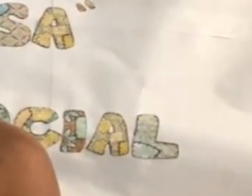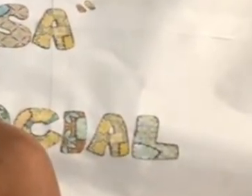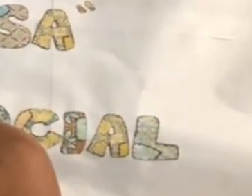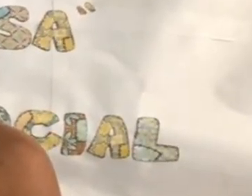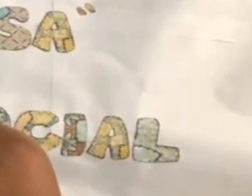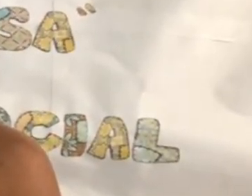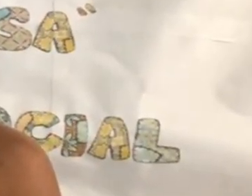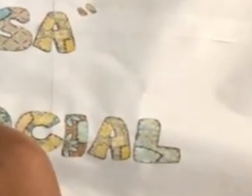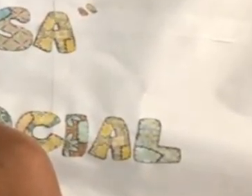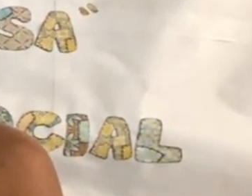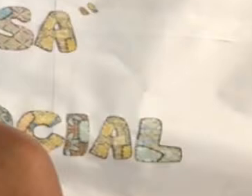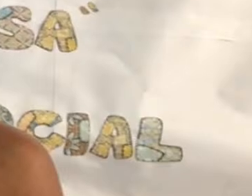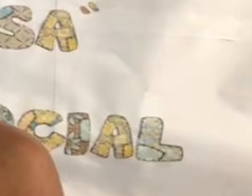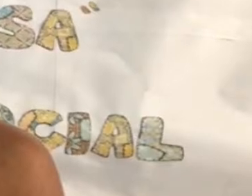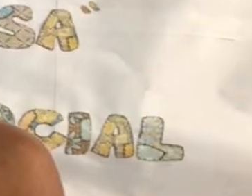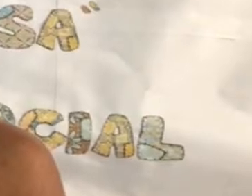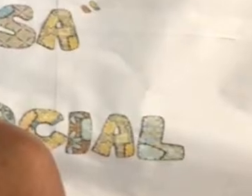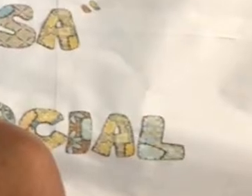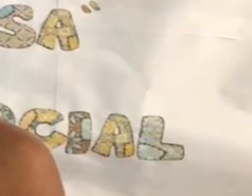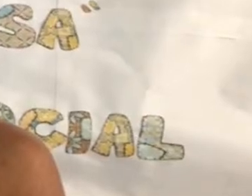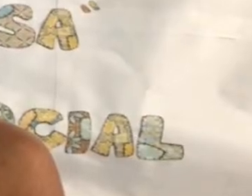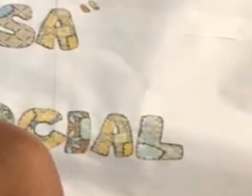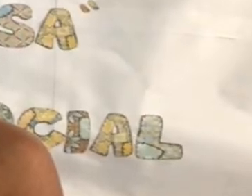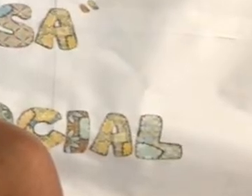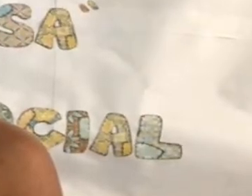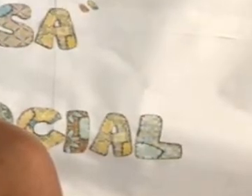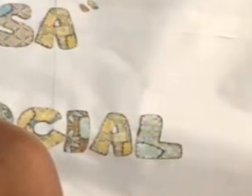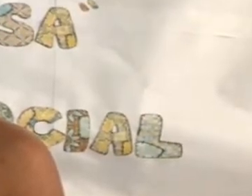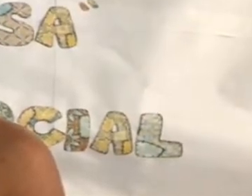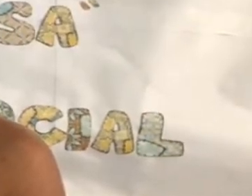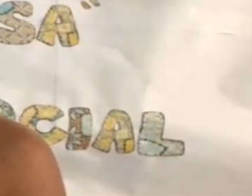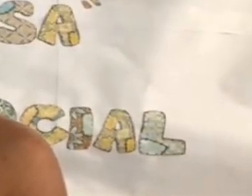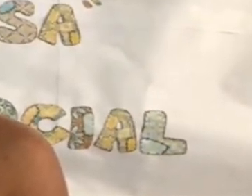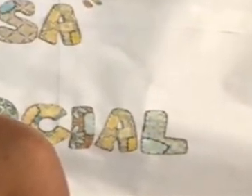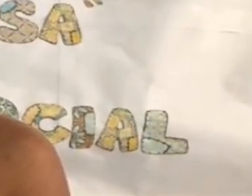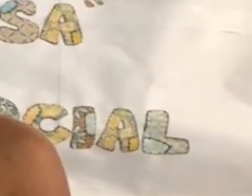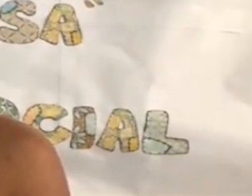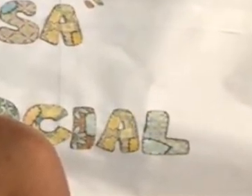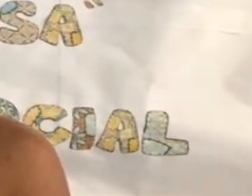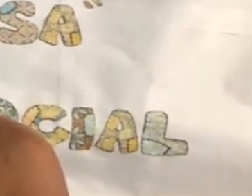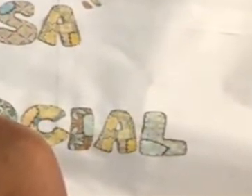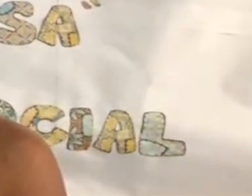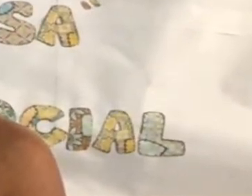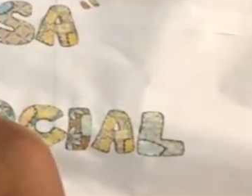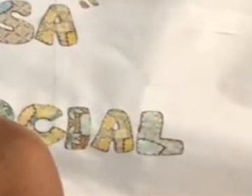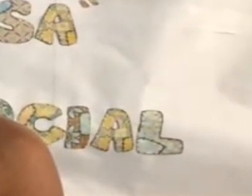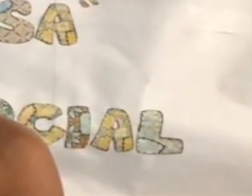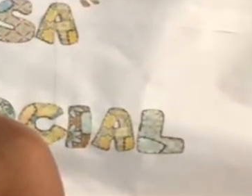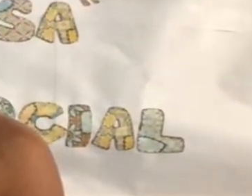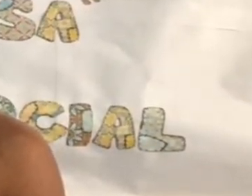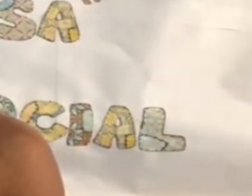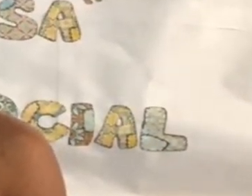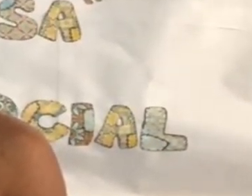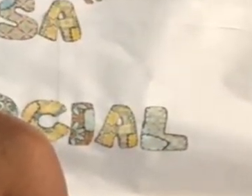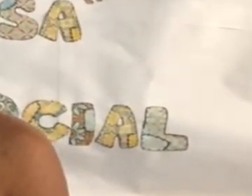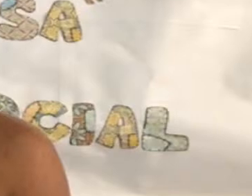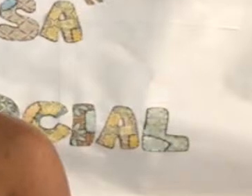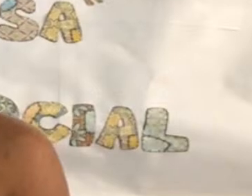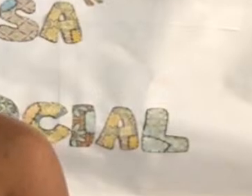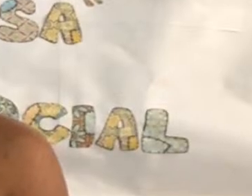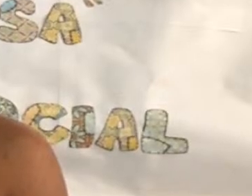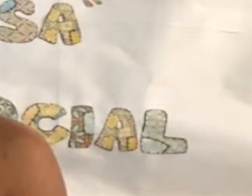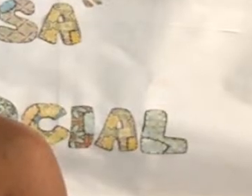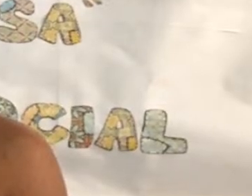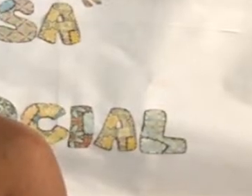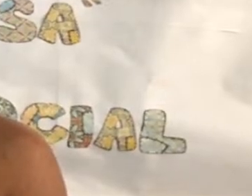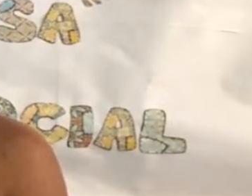Aí depois do sexto dia, os meninos me deixavam jogar bola, aí eu comecei a ter meus dias de jogar bola,